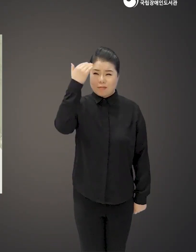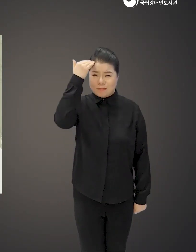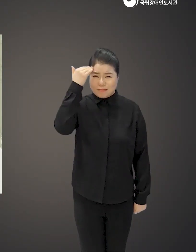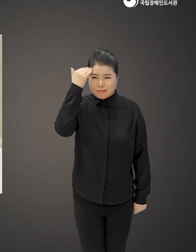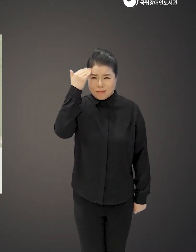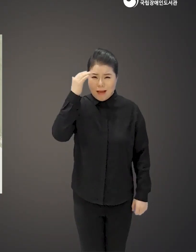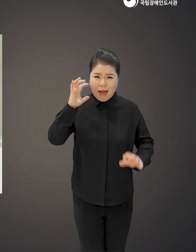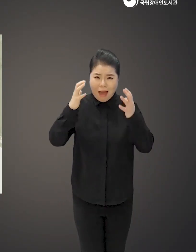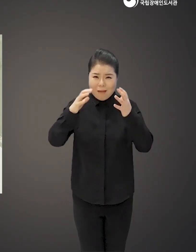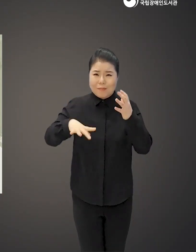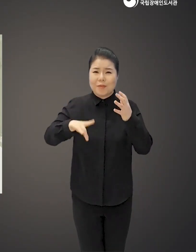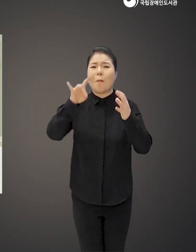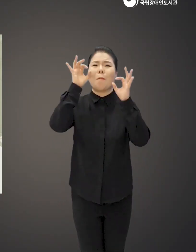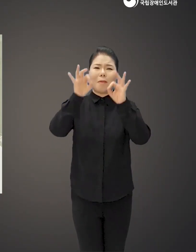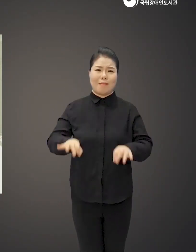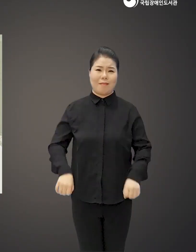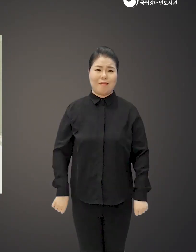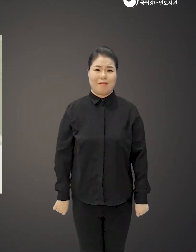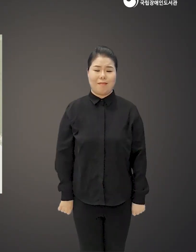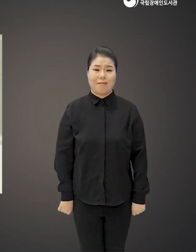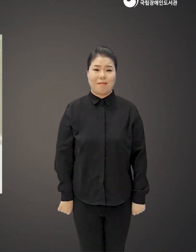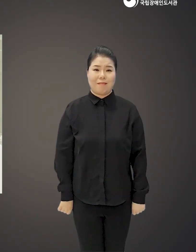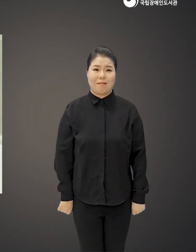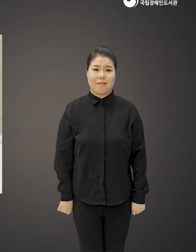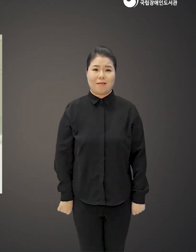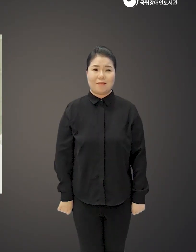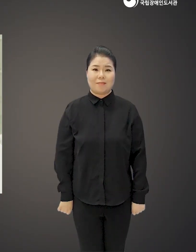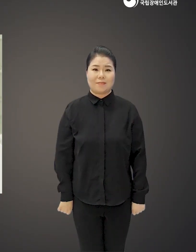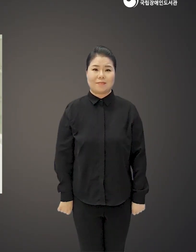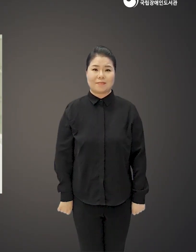까만 아이는 내 평생 처음이야.